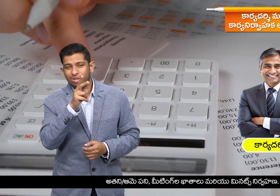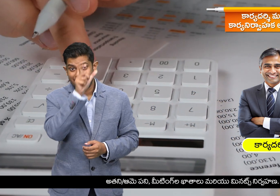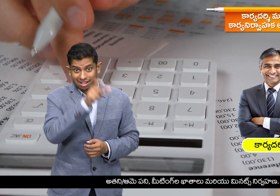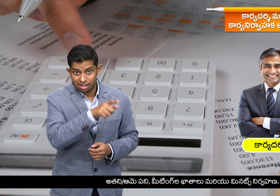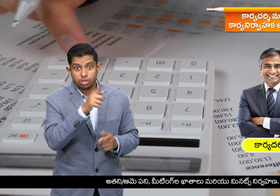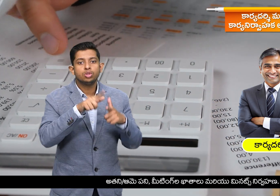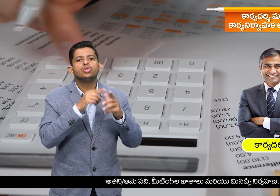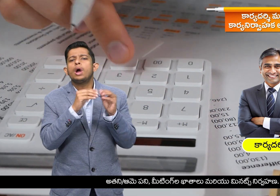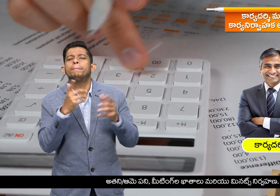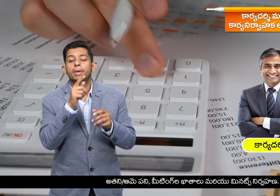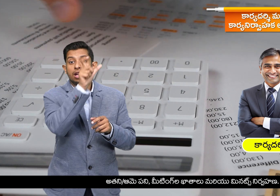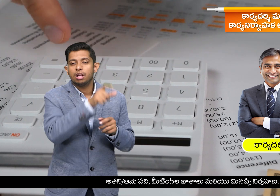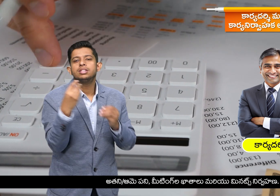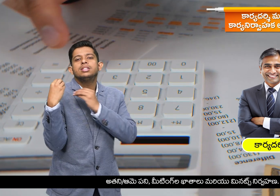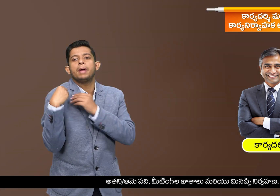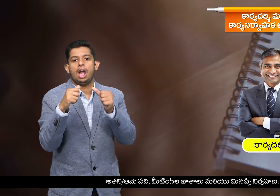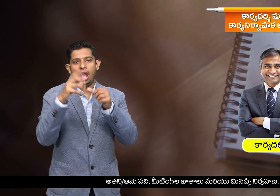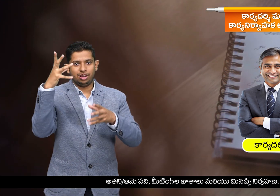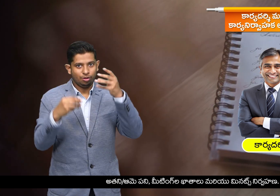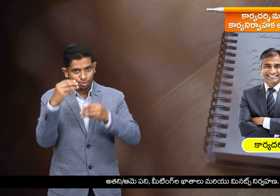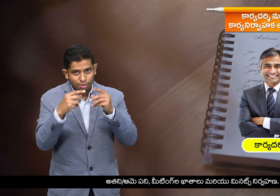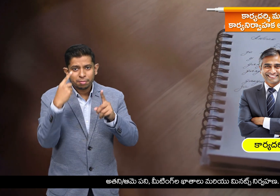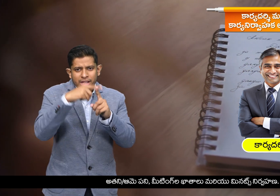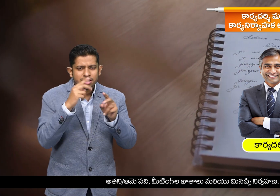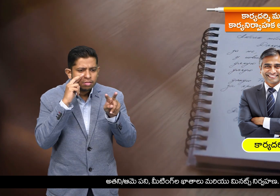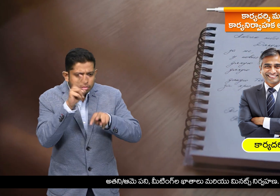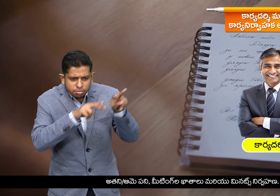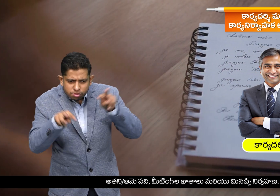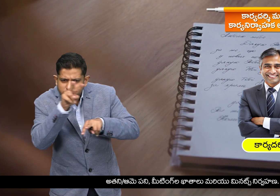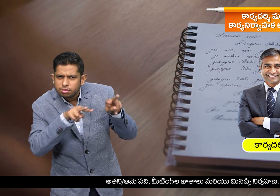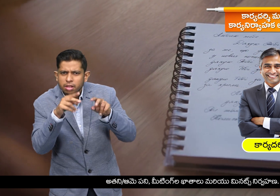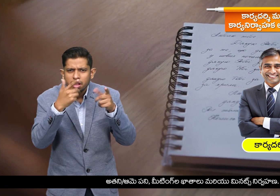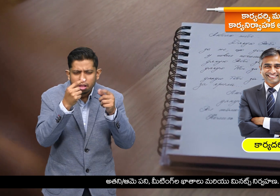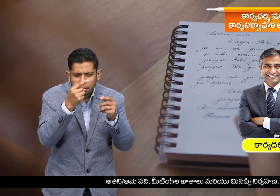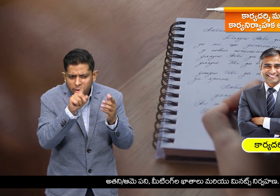అతని లేదా ఆమె పని మీటింగ్ల ఖాతాలు మరియు మినిట్స్ నిర్వహణ.